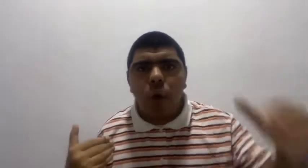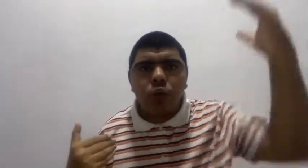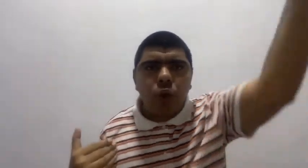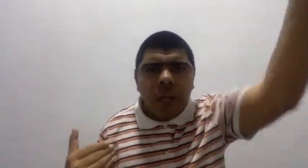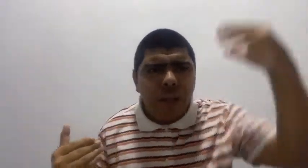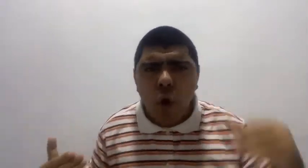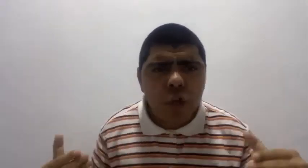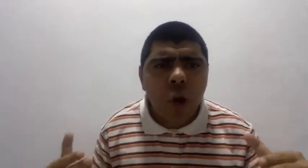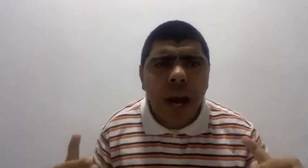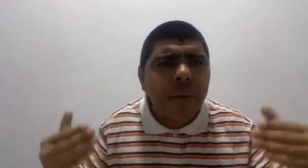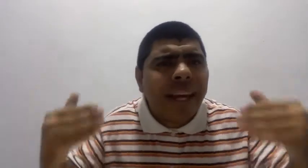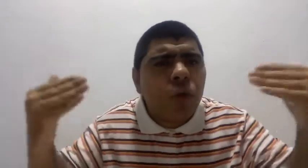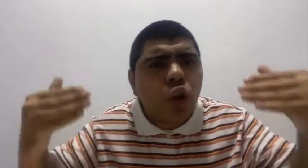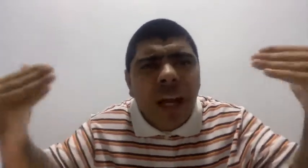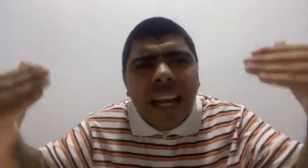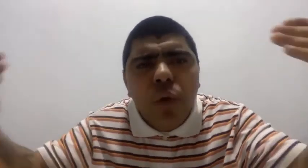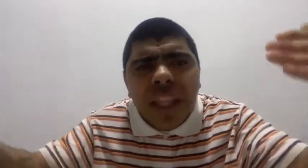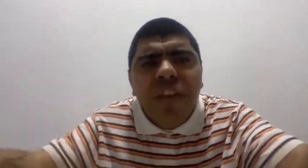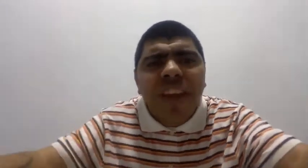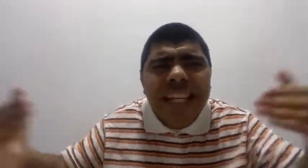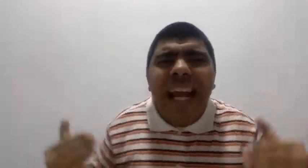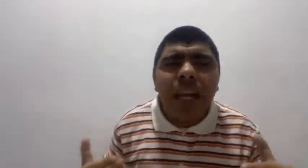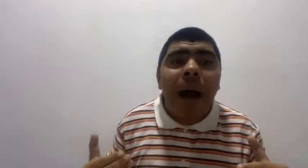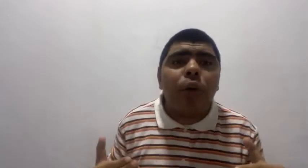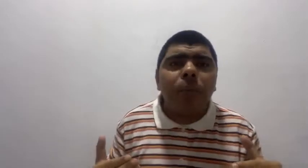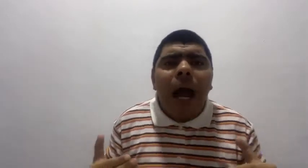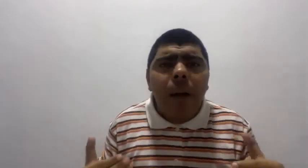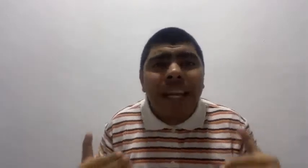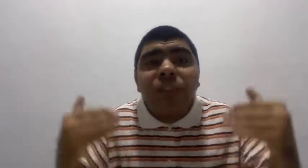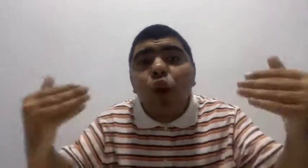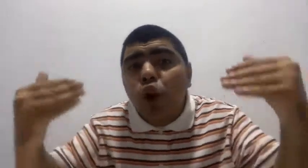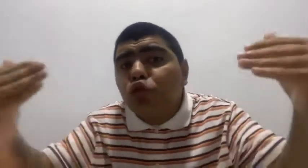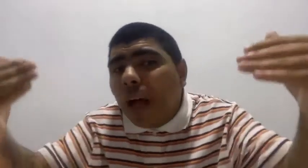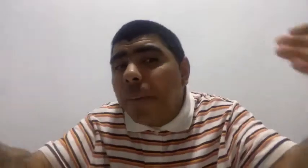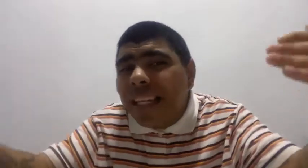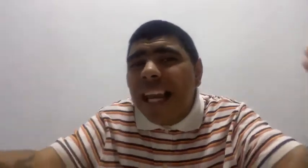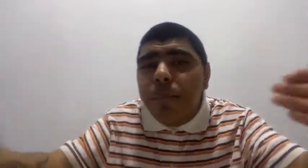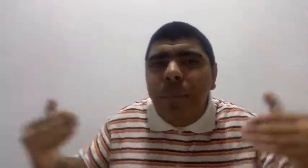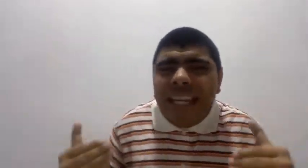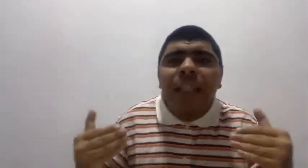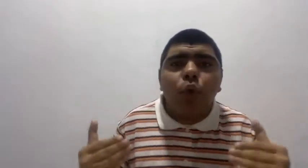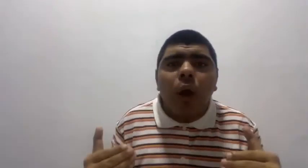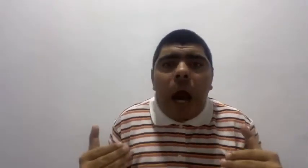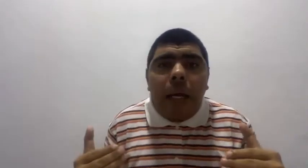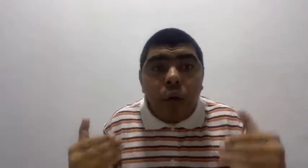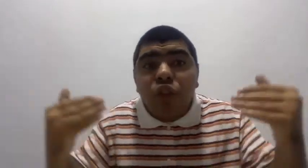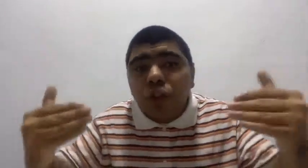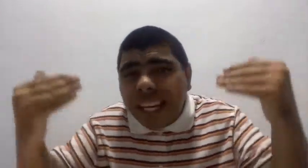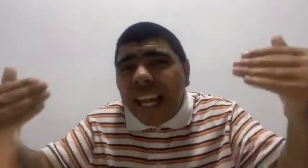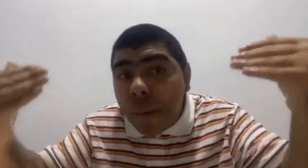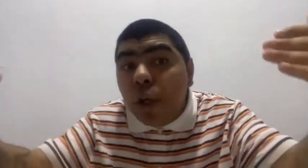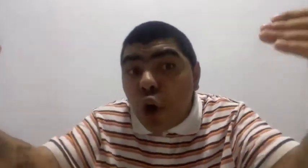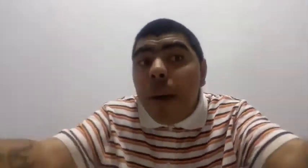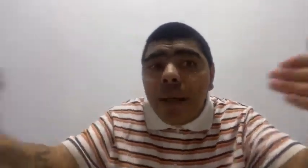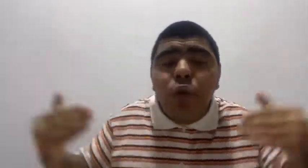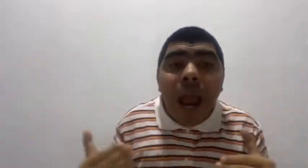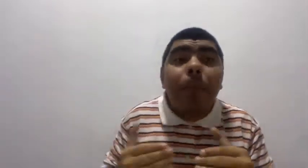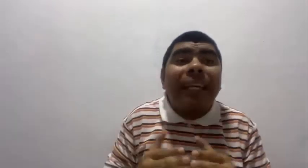otro. Y lo único que hablan es cosas que no edifican, hermano. Amén. Eso contamina el espíritu. Aleluya. Eso tiene que ver con la madurez